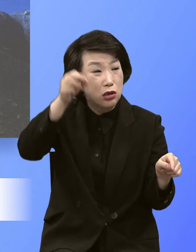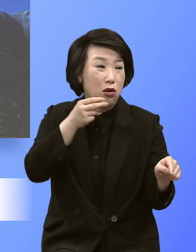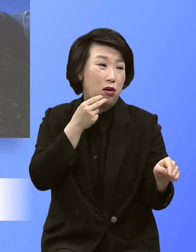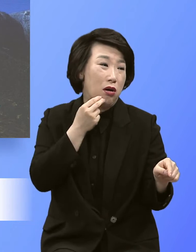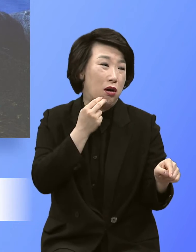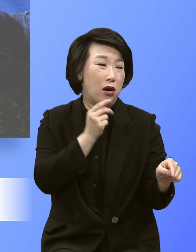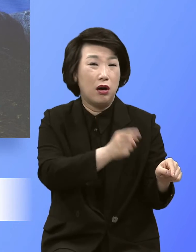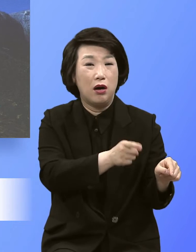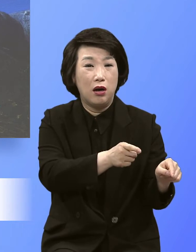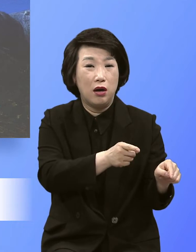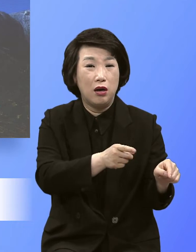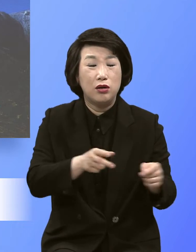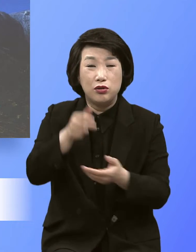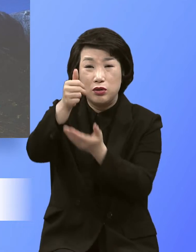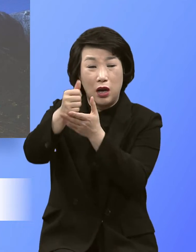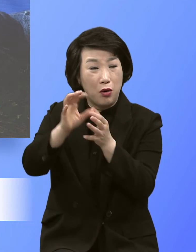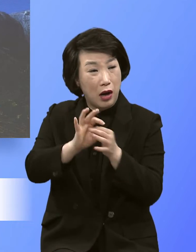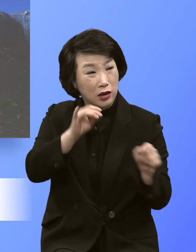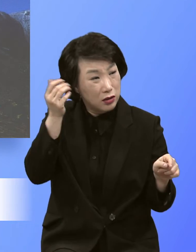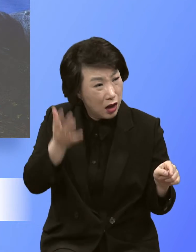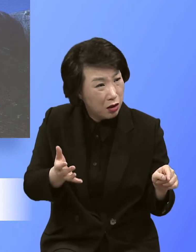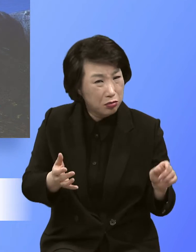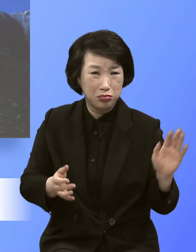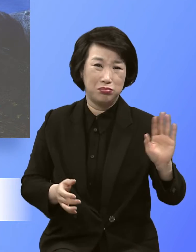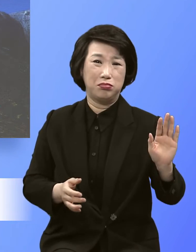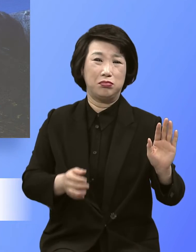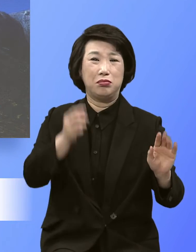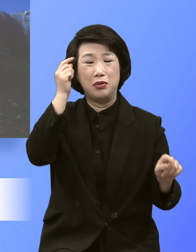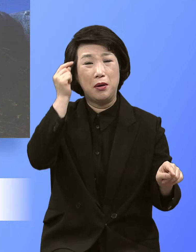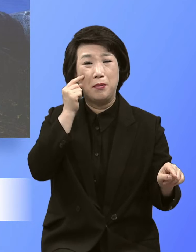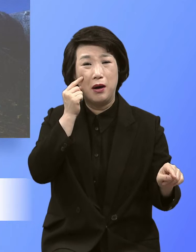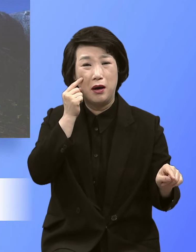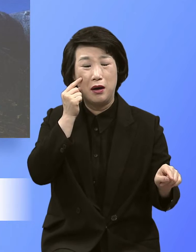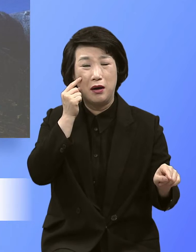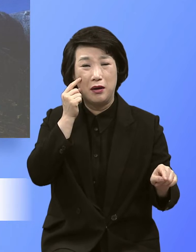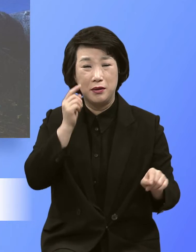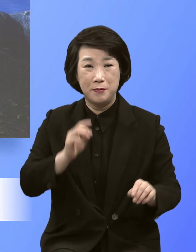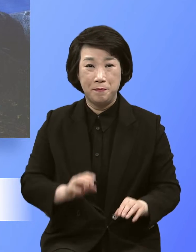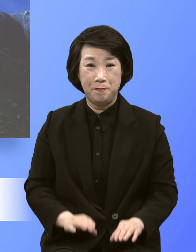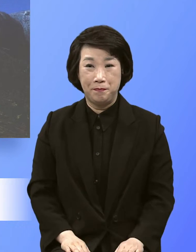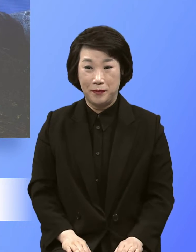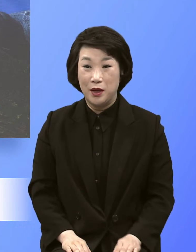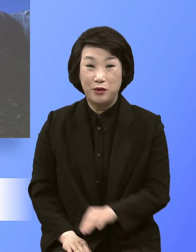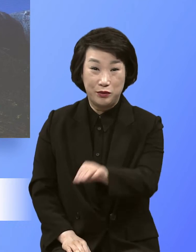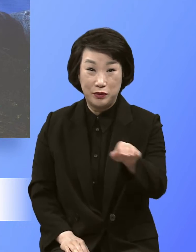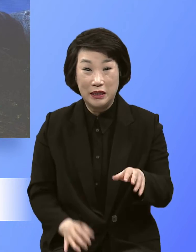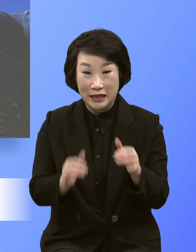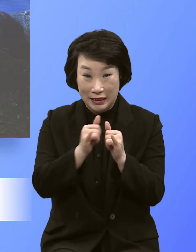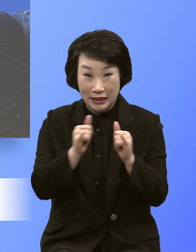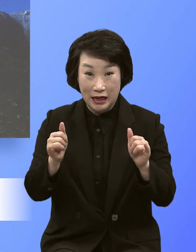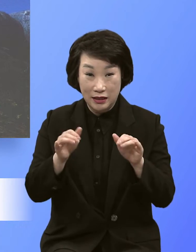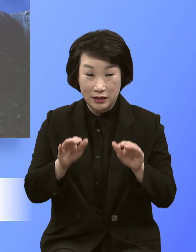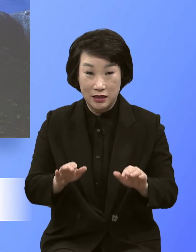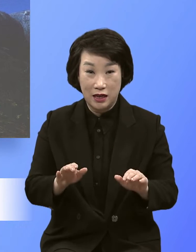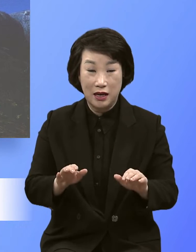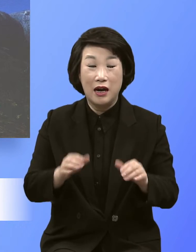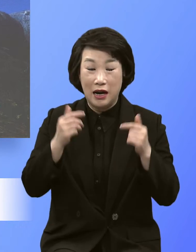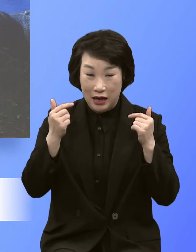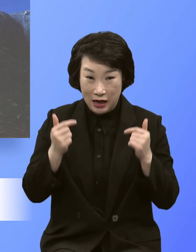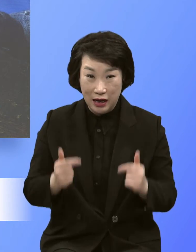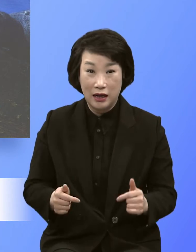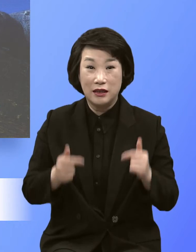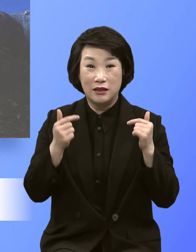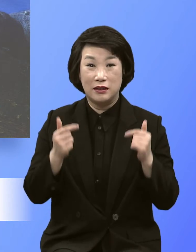사람이 주님과 상대가 되었는가 생각해 보세요. 그래서 우리 인간은